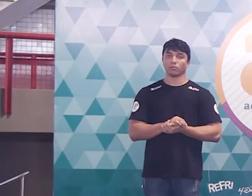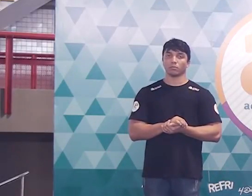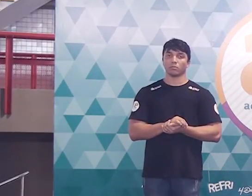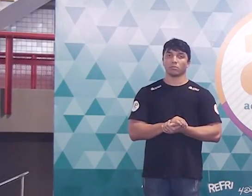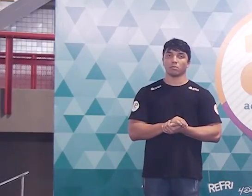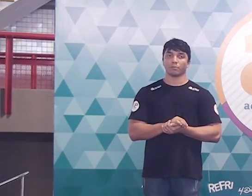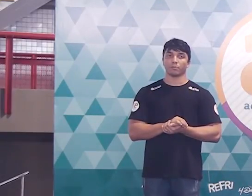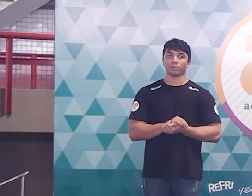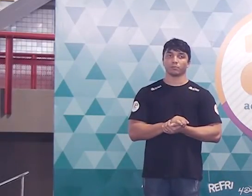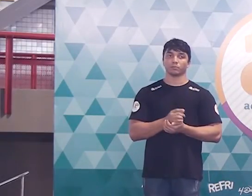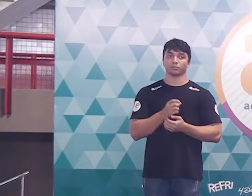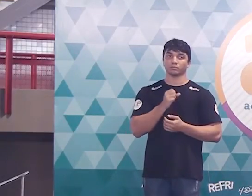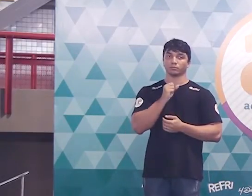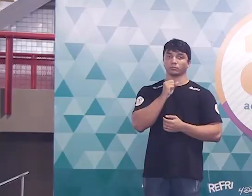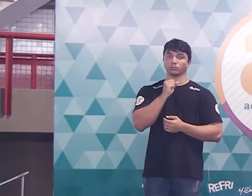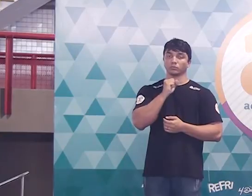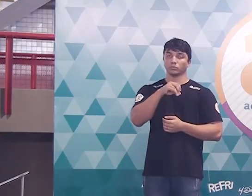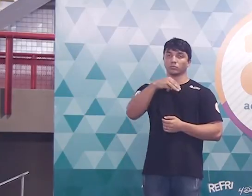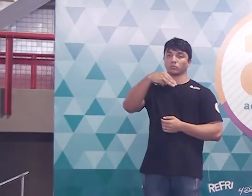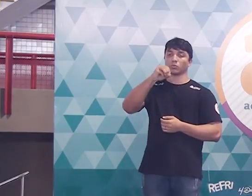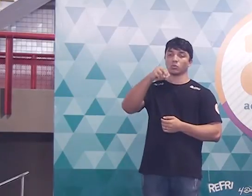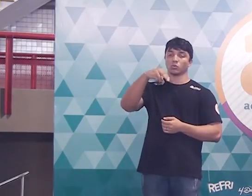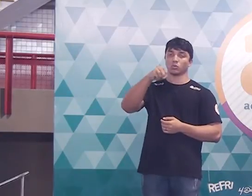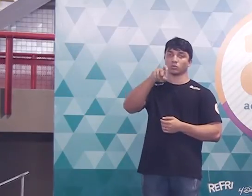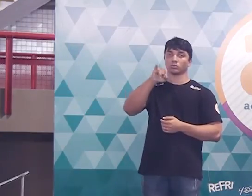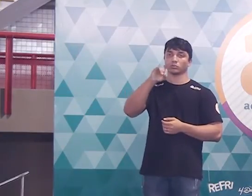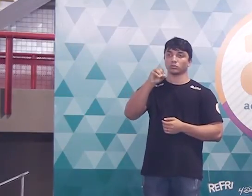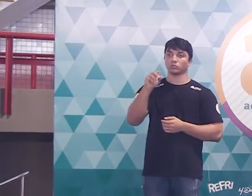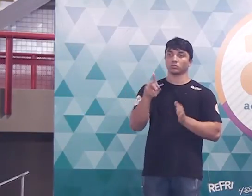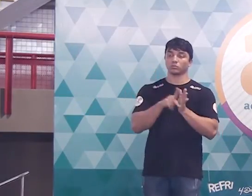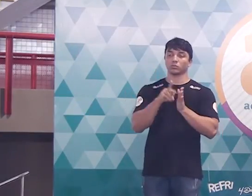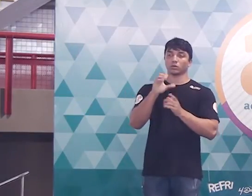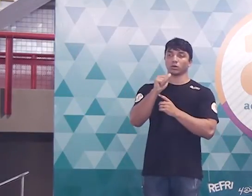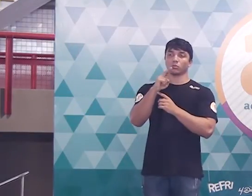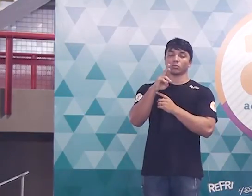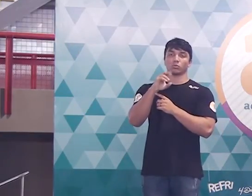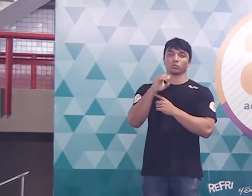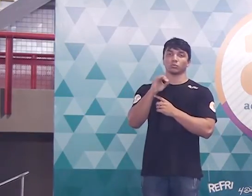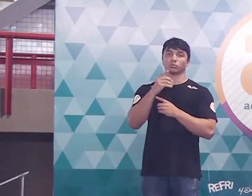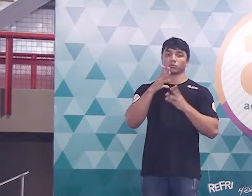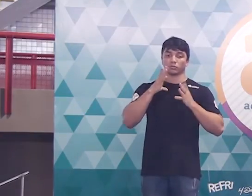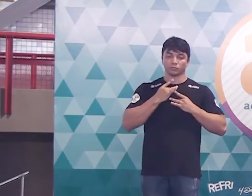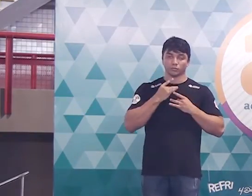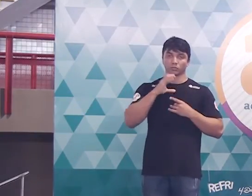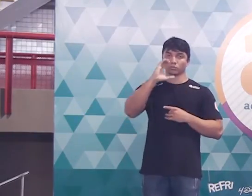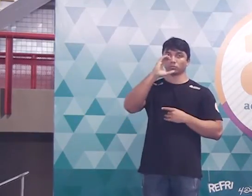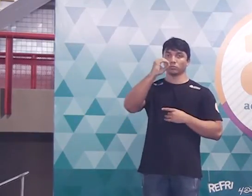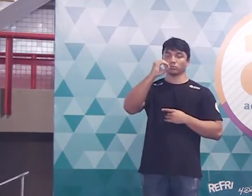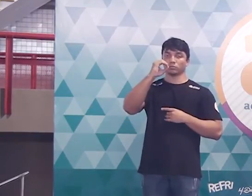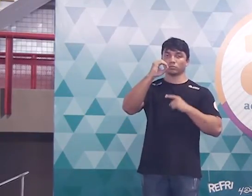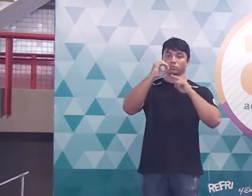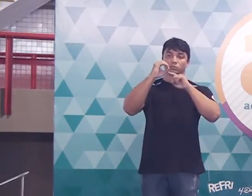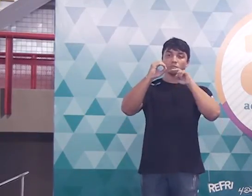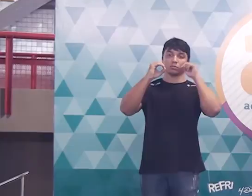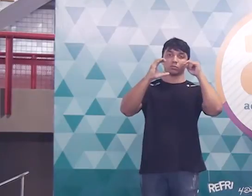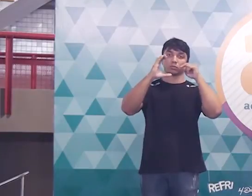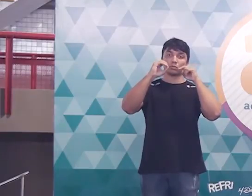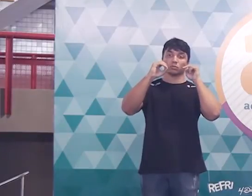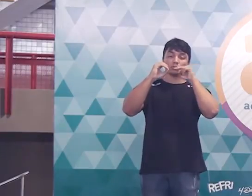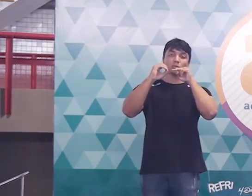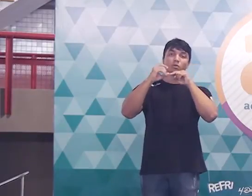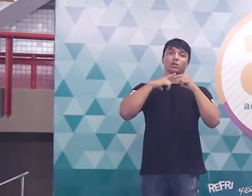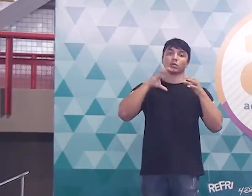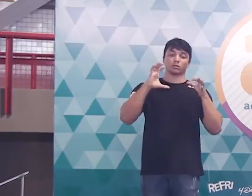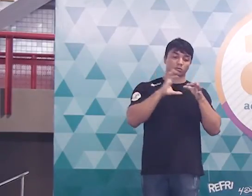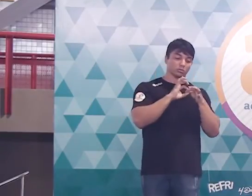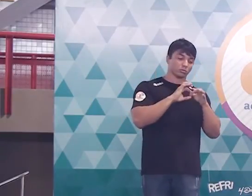Não. Só se for monóxido de carbono. Aí o monóxido de carbono fica, que é o CO. Esse se